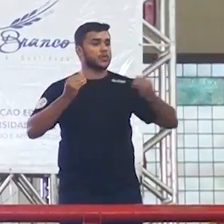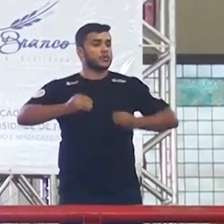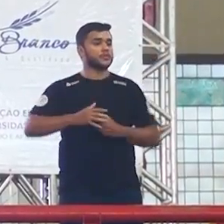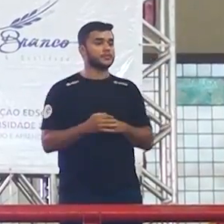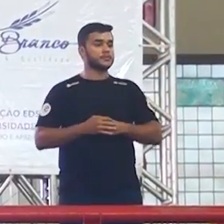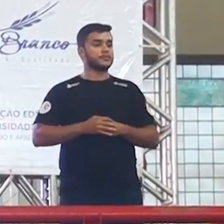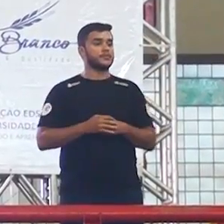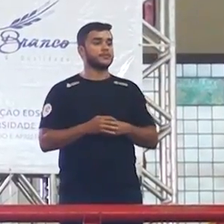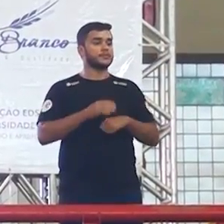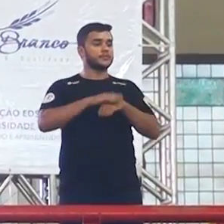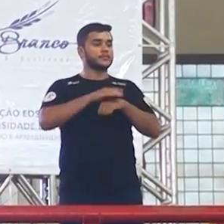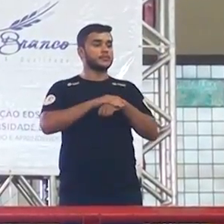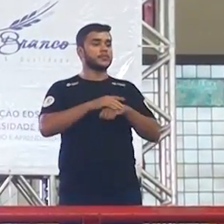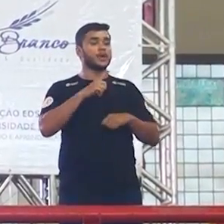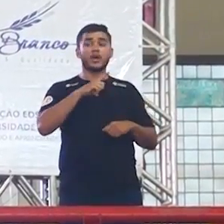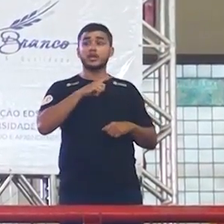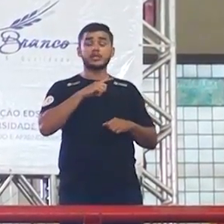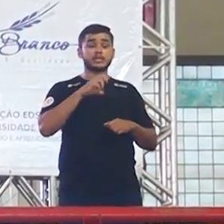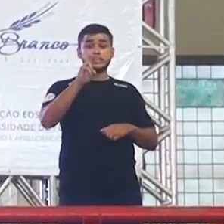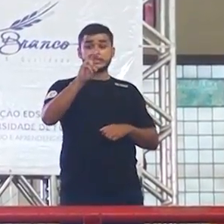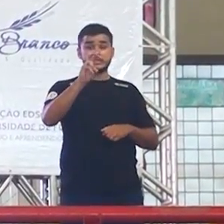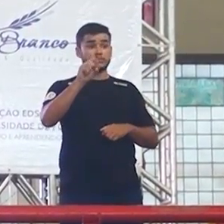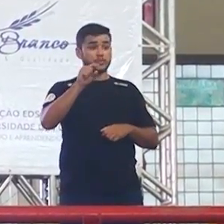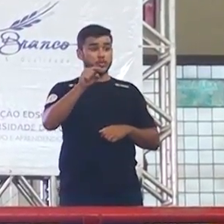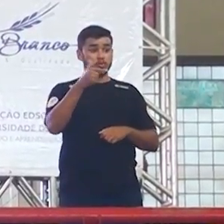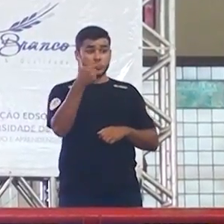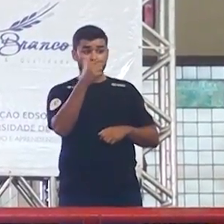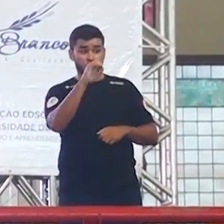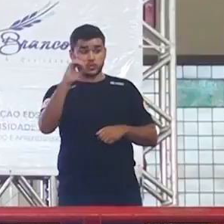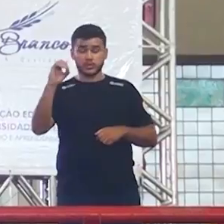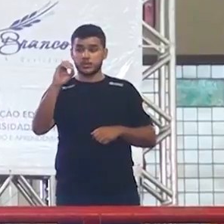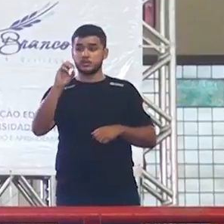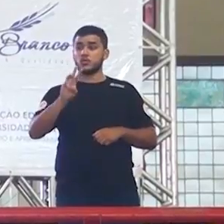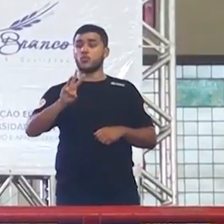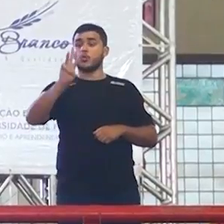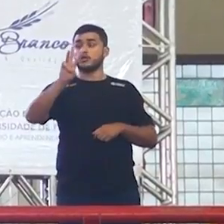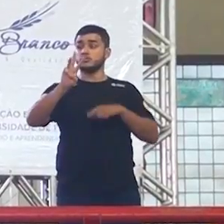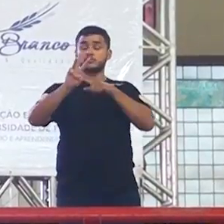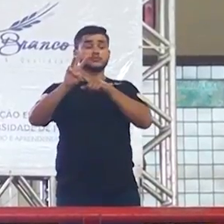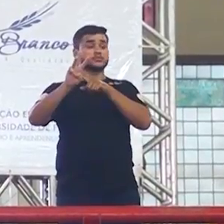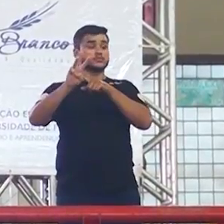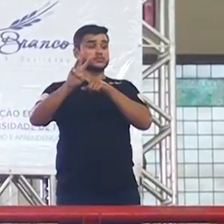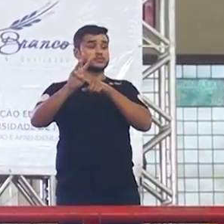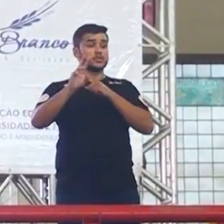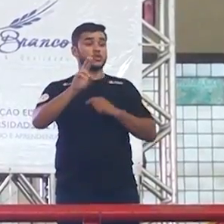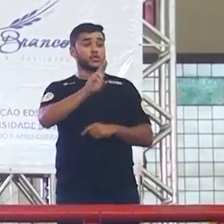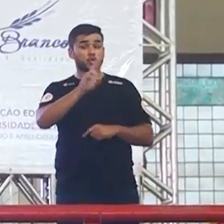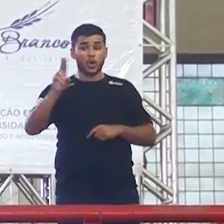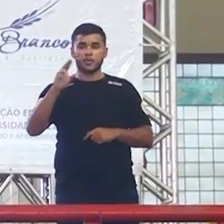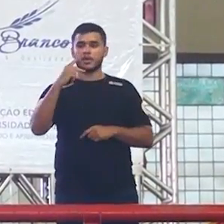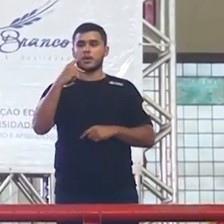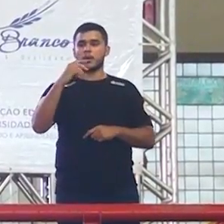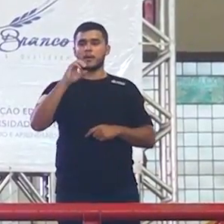tem 5.200 watts, puxa uma setinha. Escreva o quê?